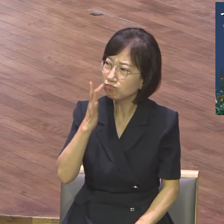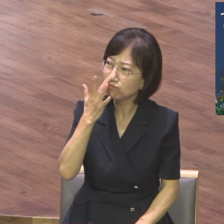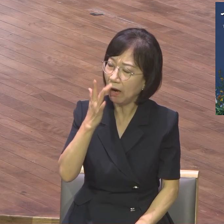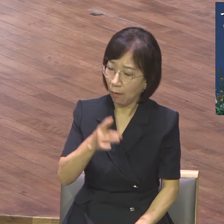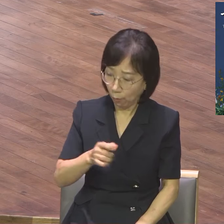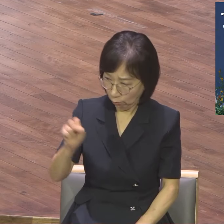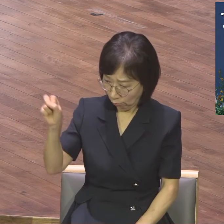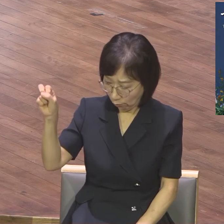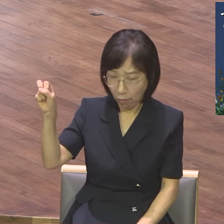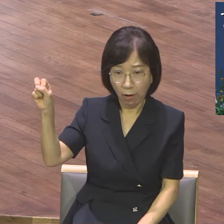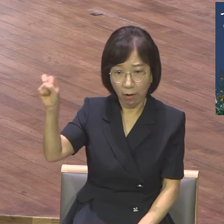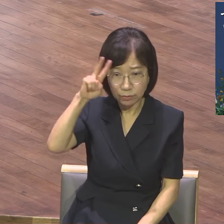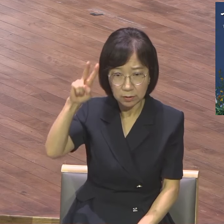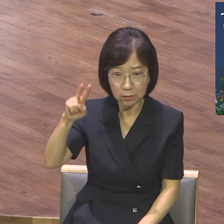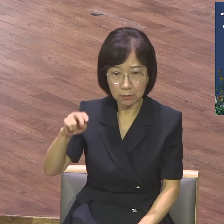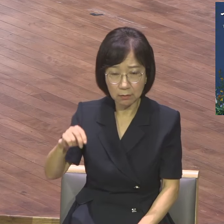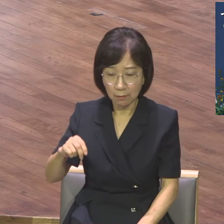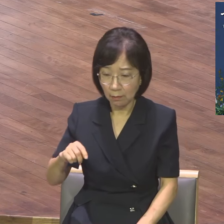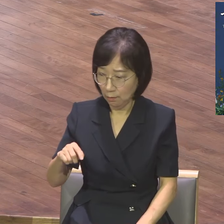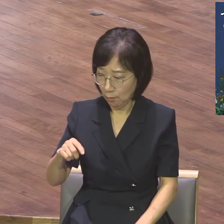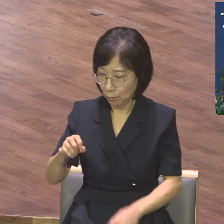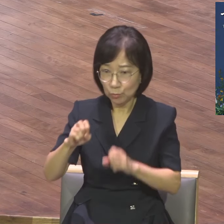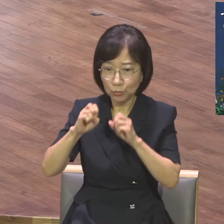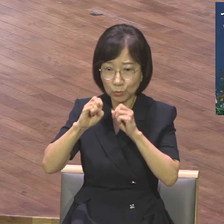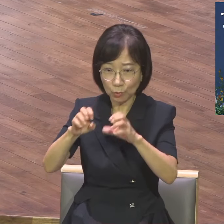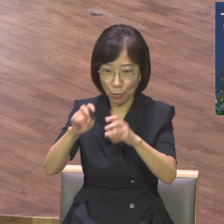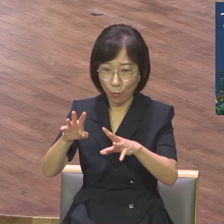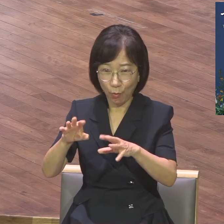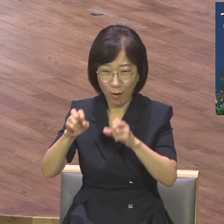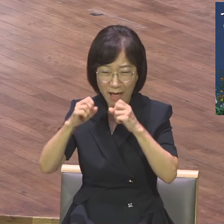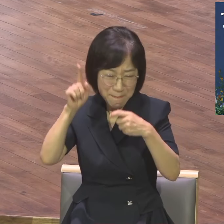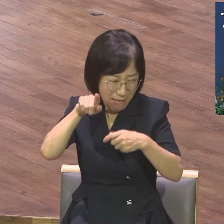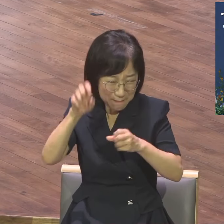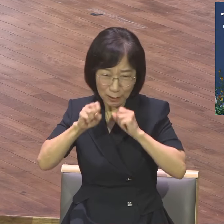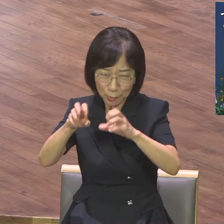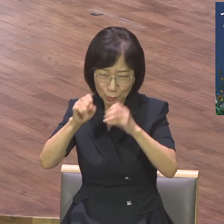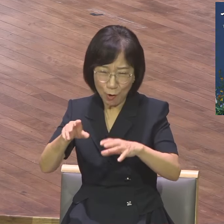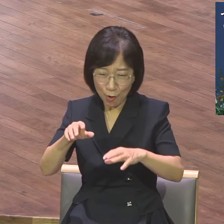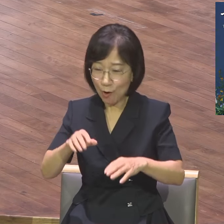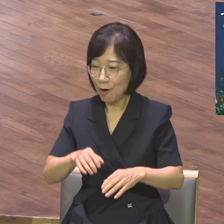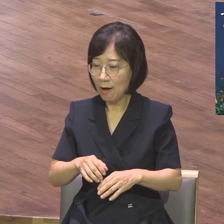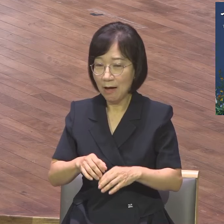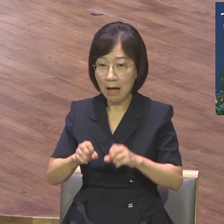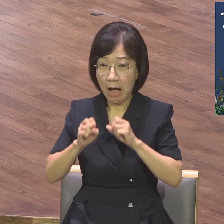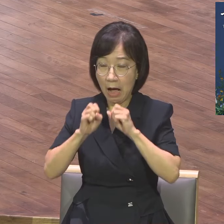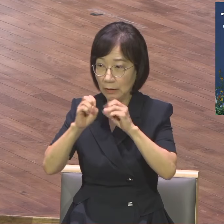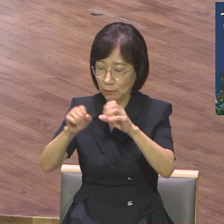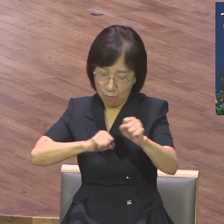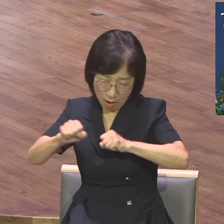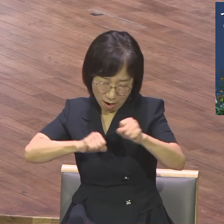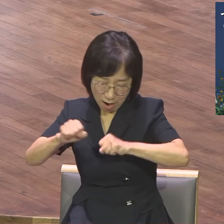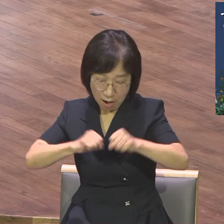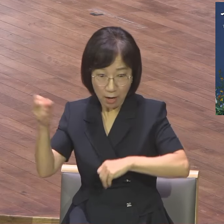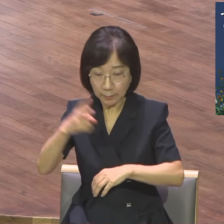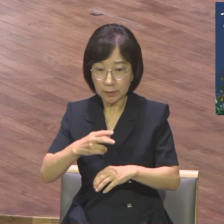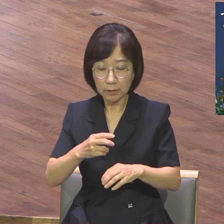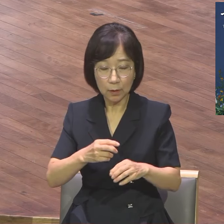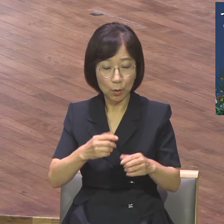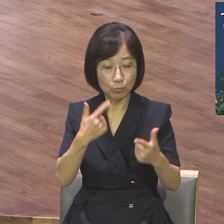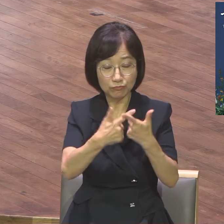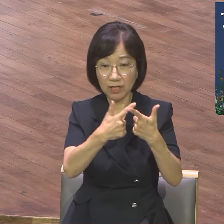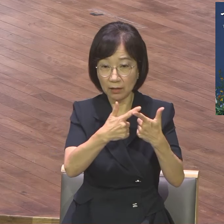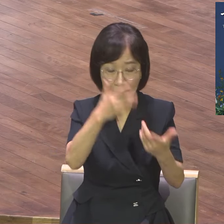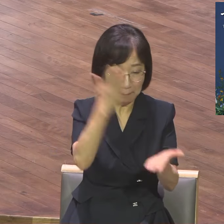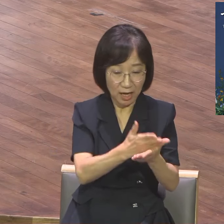뭐 갑자기 전도한다고 미쳤다 돌아다닙니까? 왜 갑자기 또 무슨 신학교 간다? 뭐 갑자기 서울 간다?